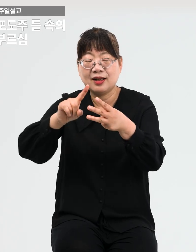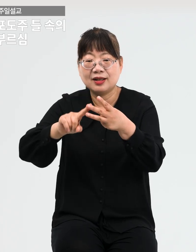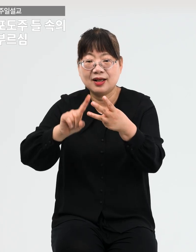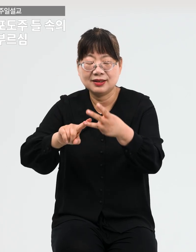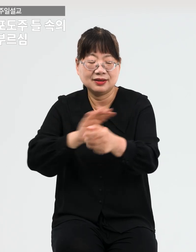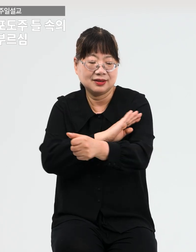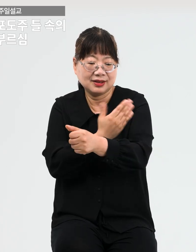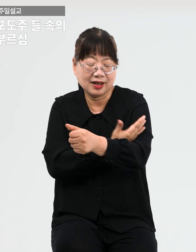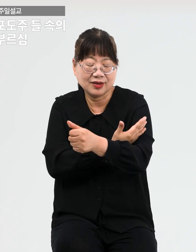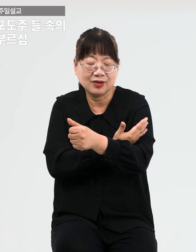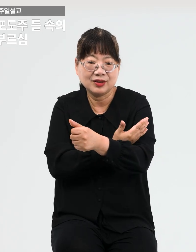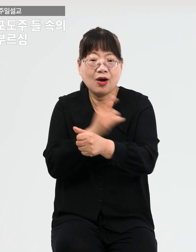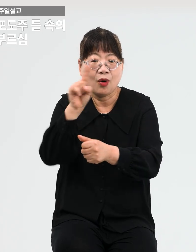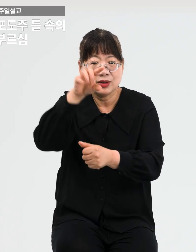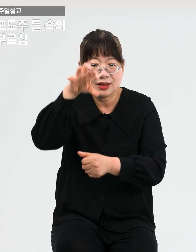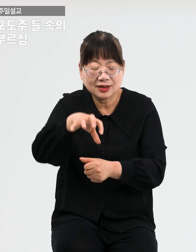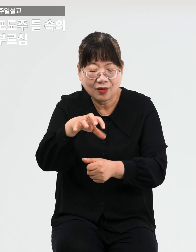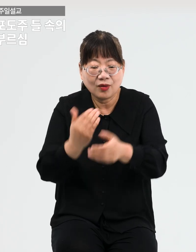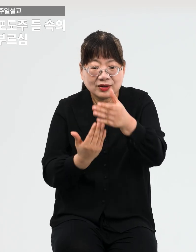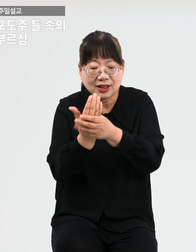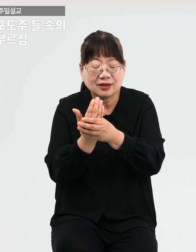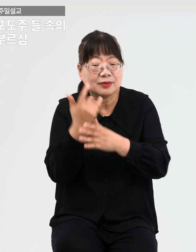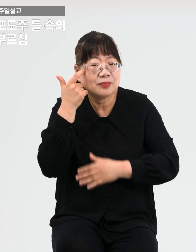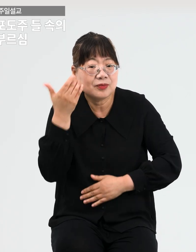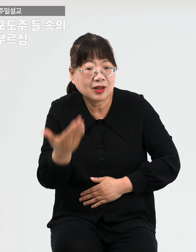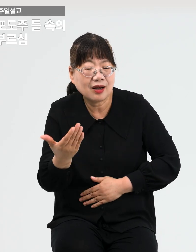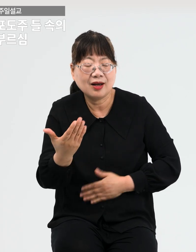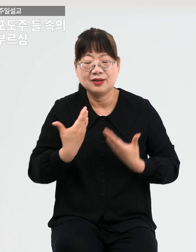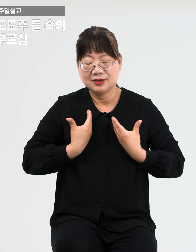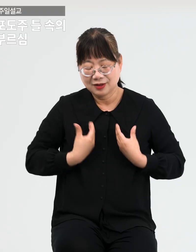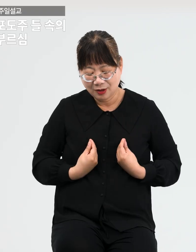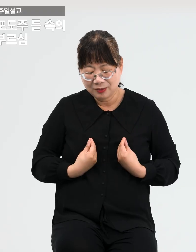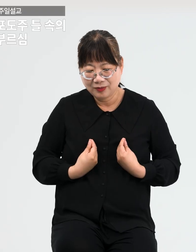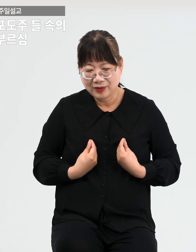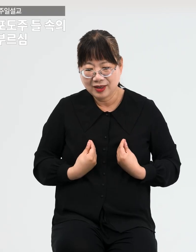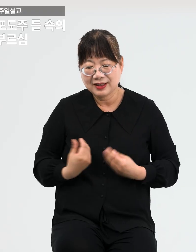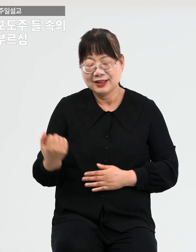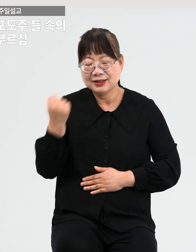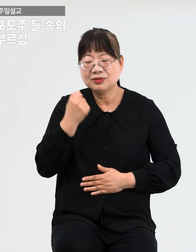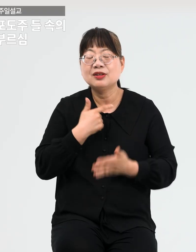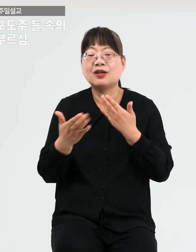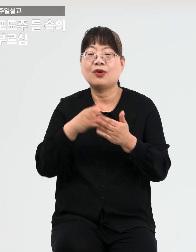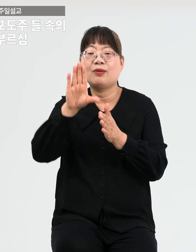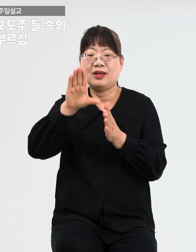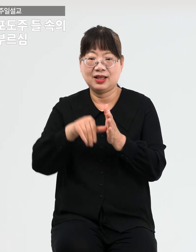꽃피워진다고요? 절망의 힘에서. 다 일어나십시다.